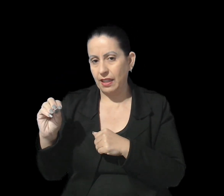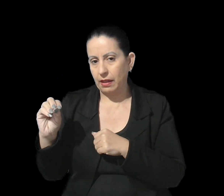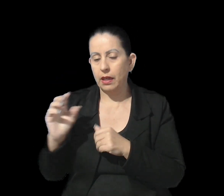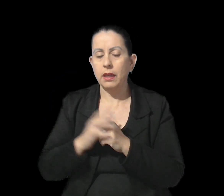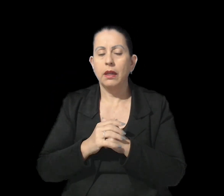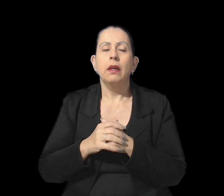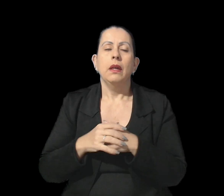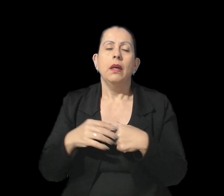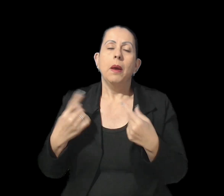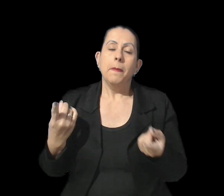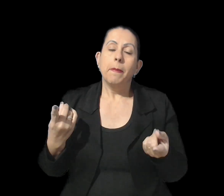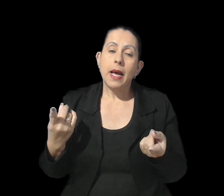né?